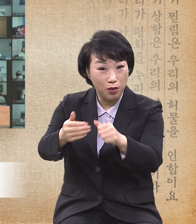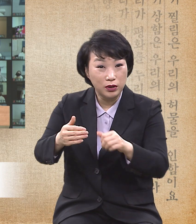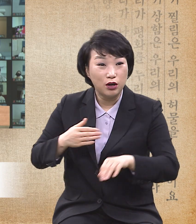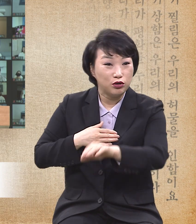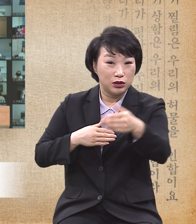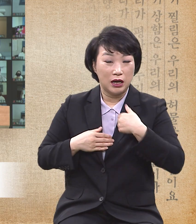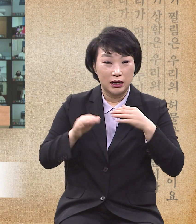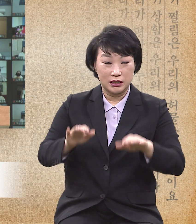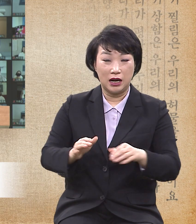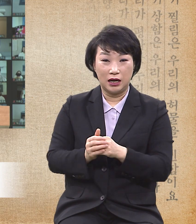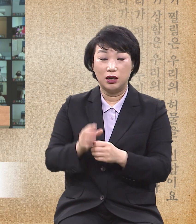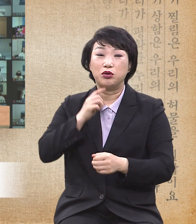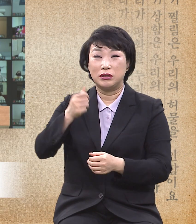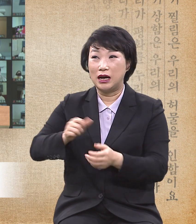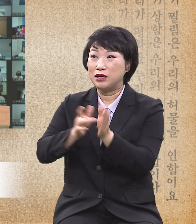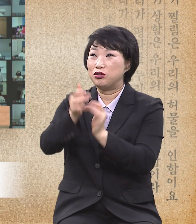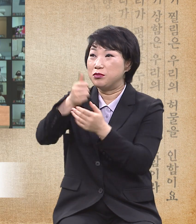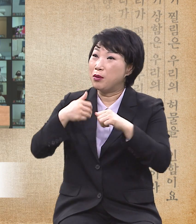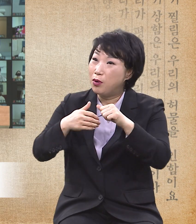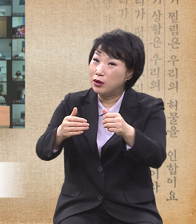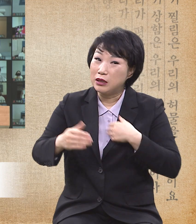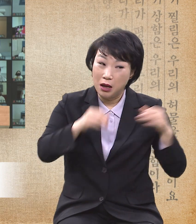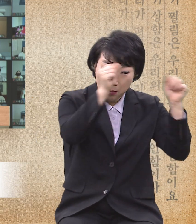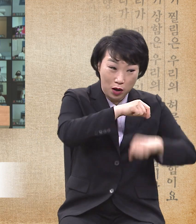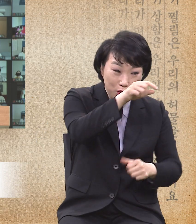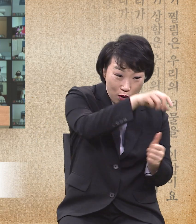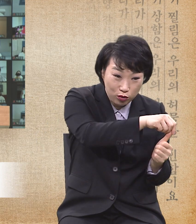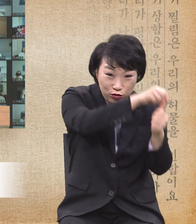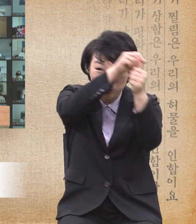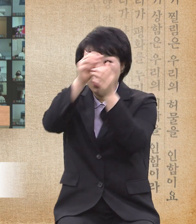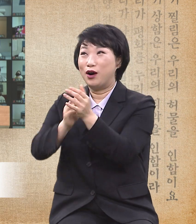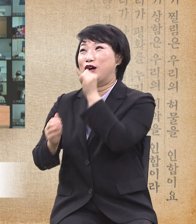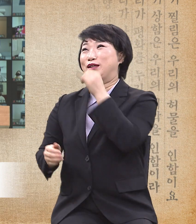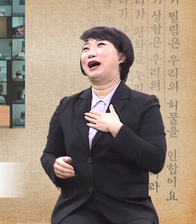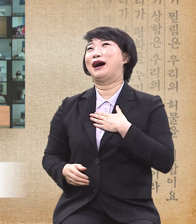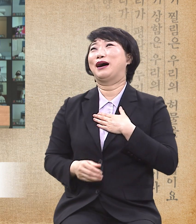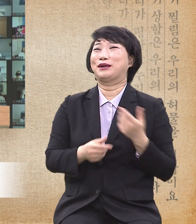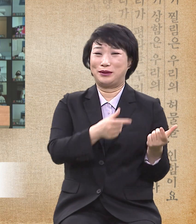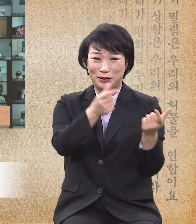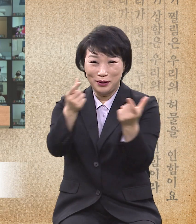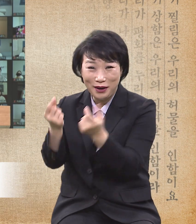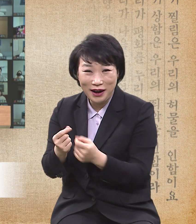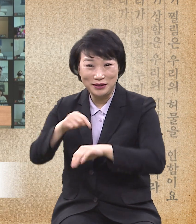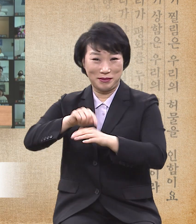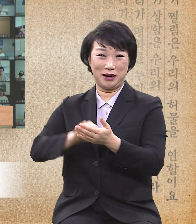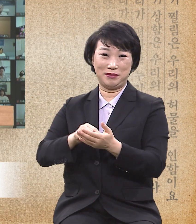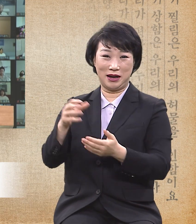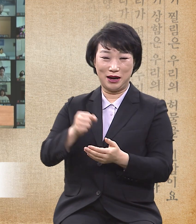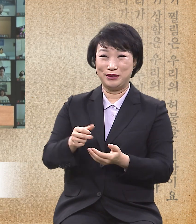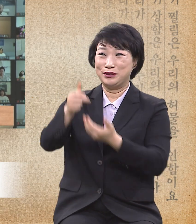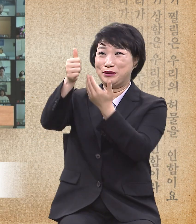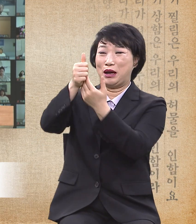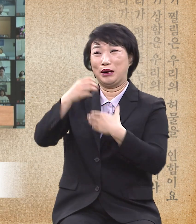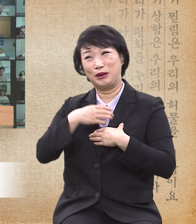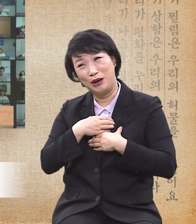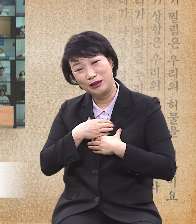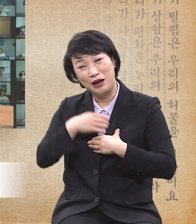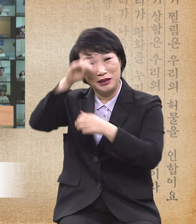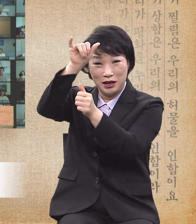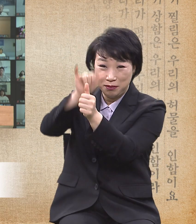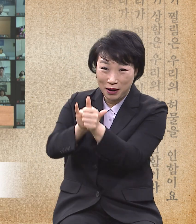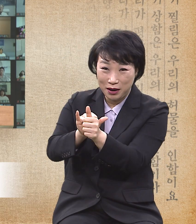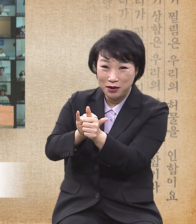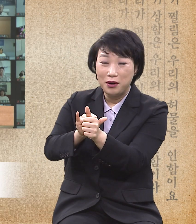이에게 독생자를 주셔서 내가 멸망해서 구원받았다면 똑같은 마음으로 주를 경외하고